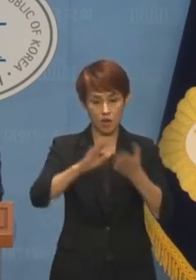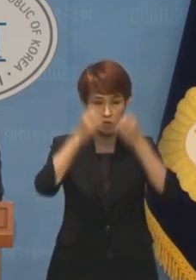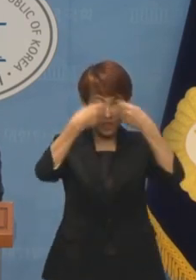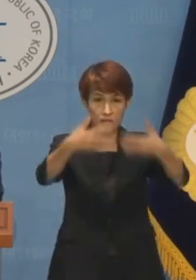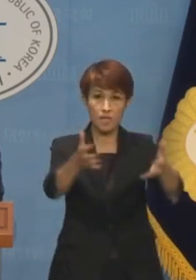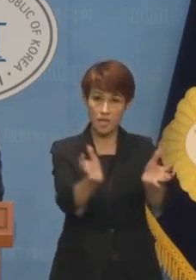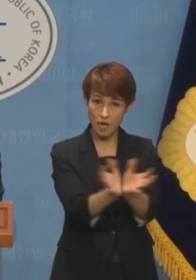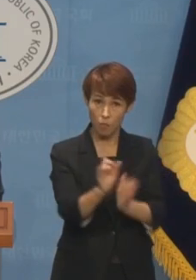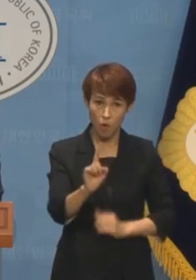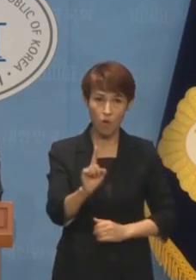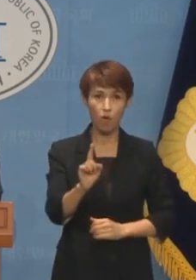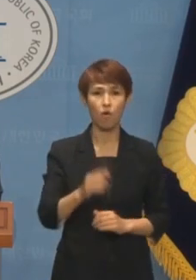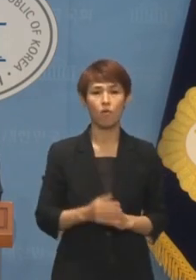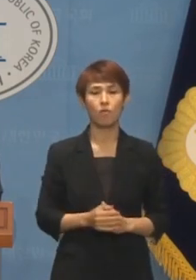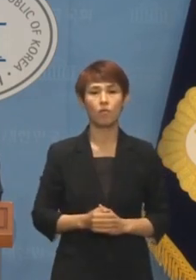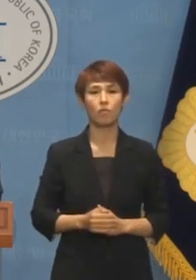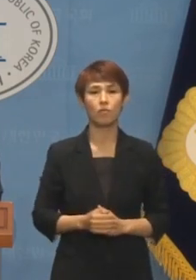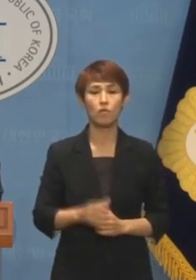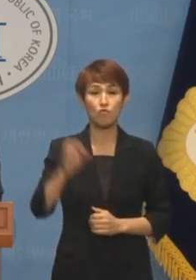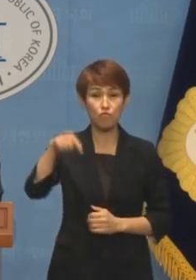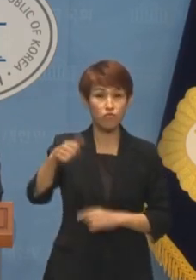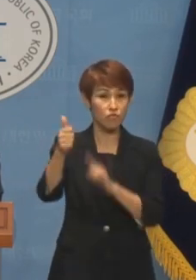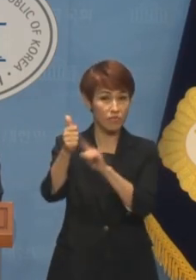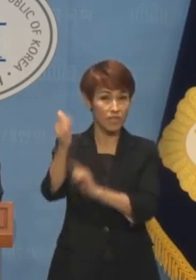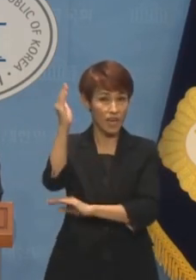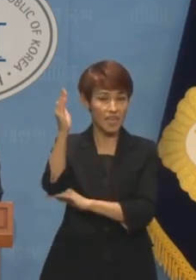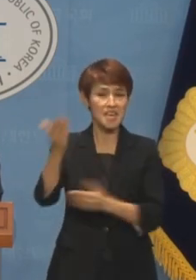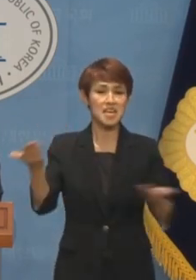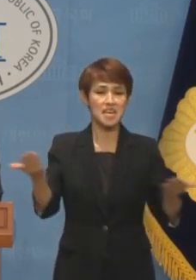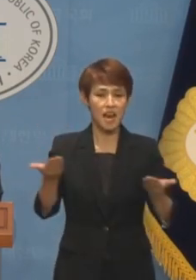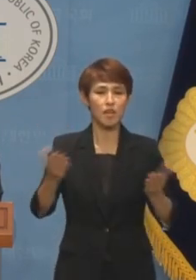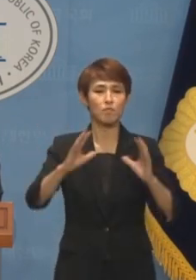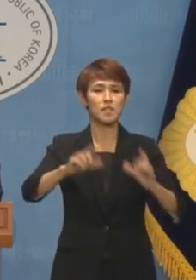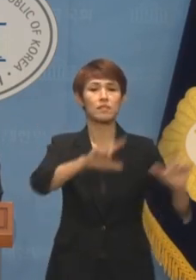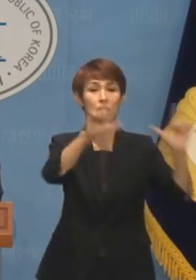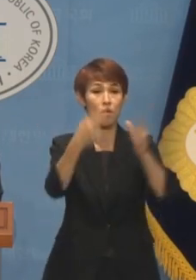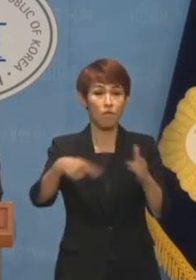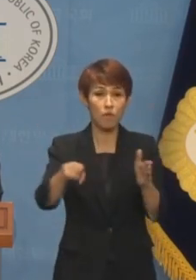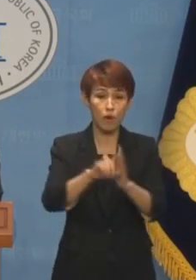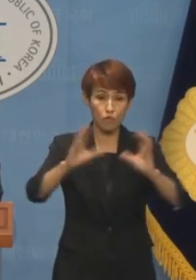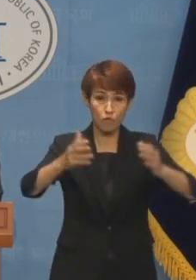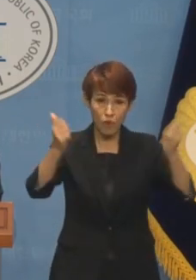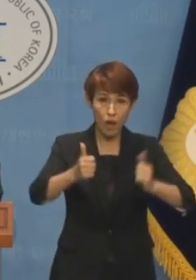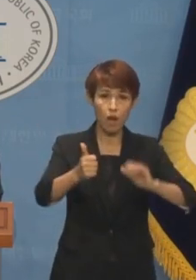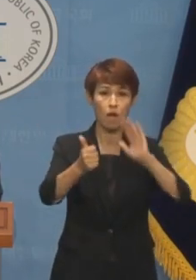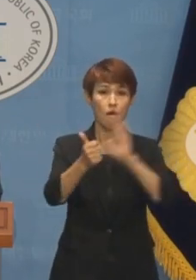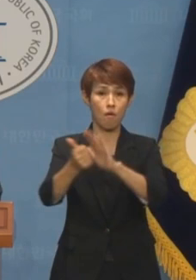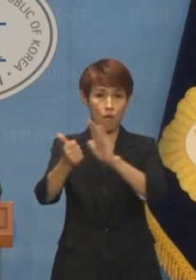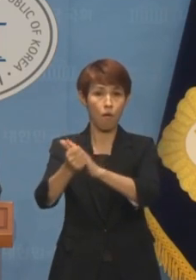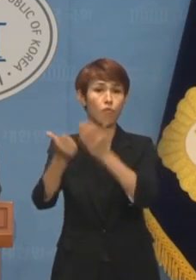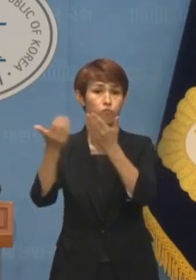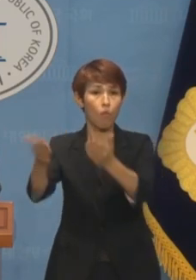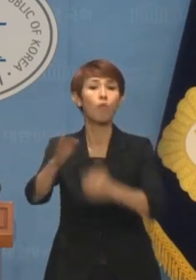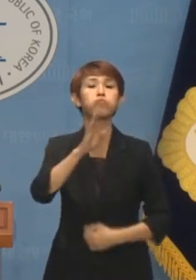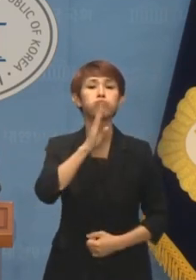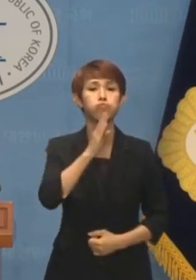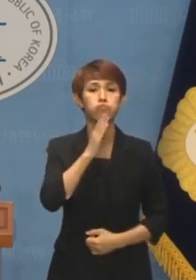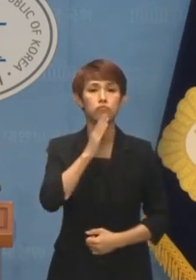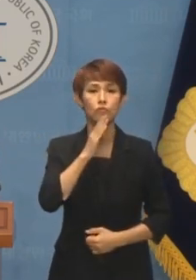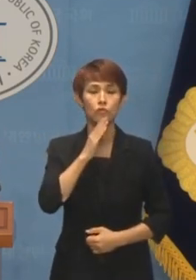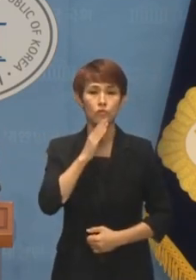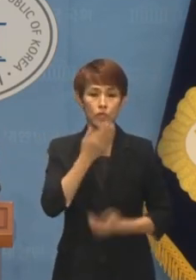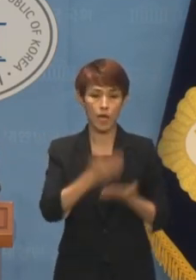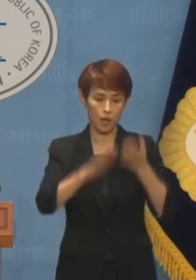개혁신당은 우 차기 의장이 말하는 일하는 민생 국회에 협조할 의사가 있는 만큼 우리